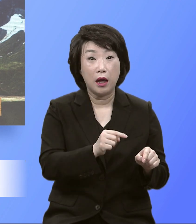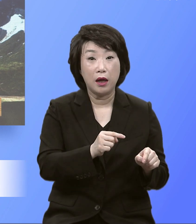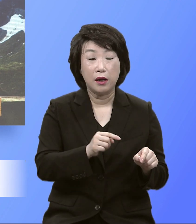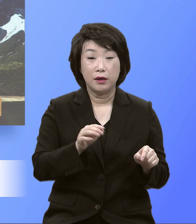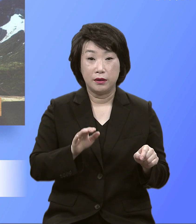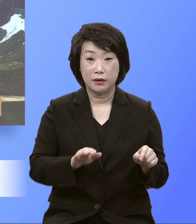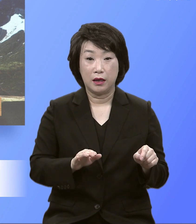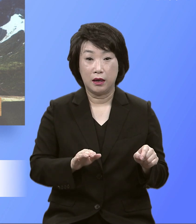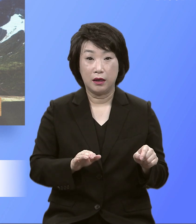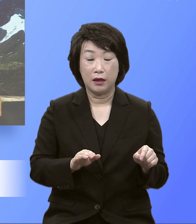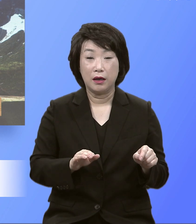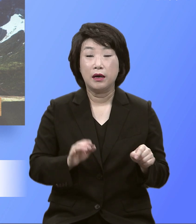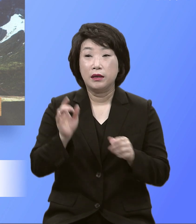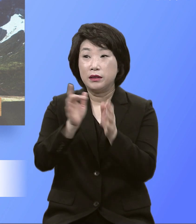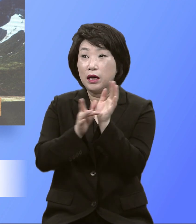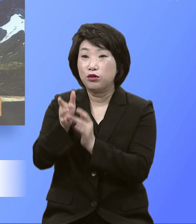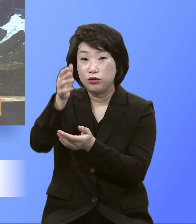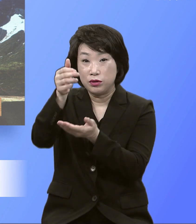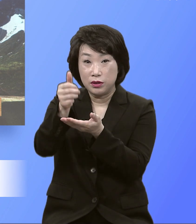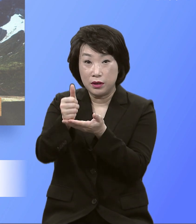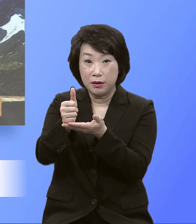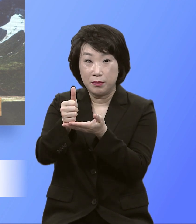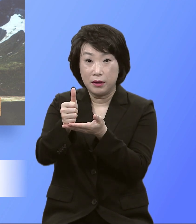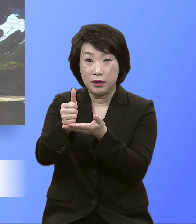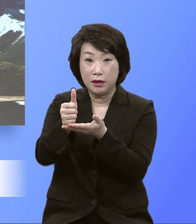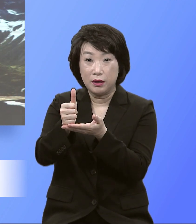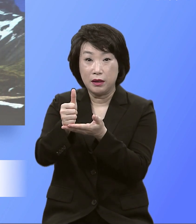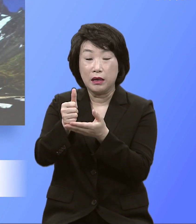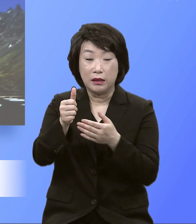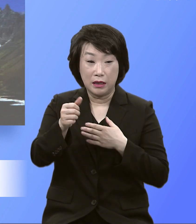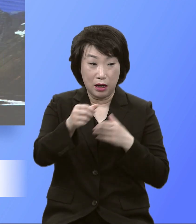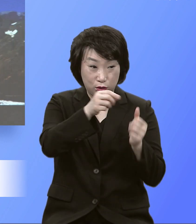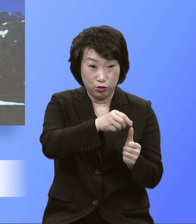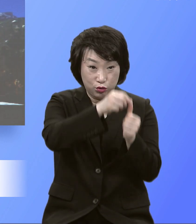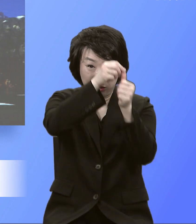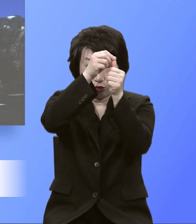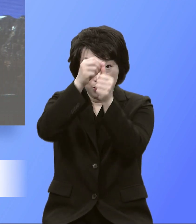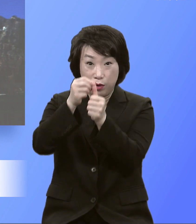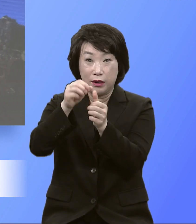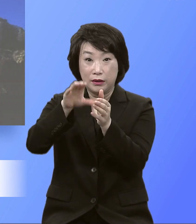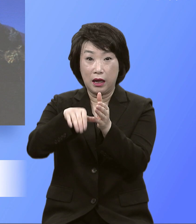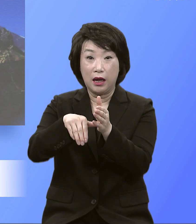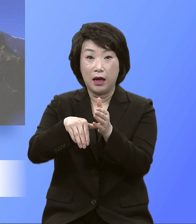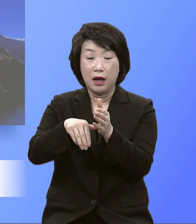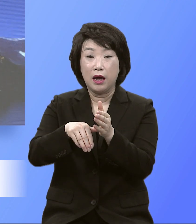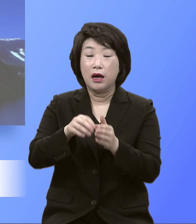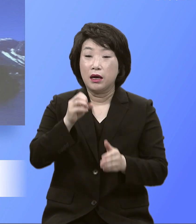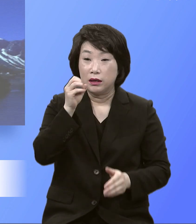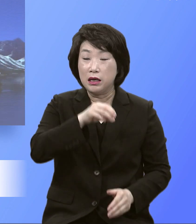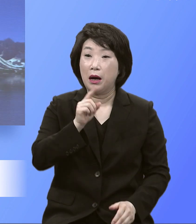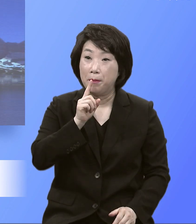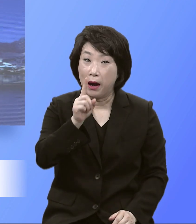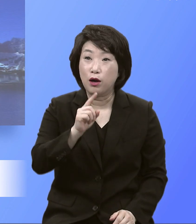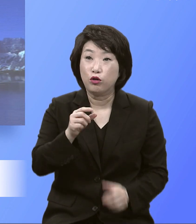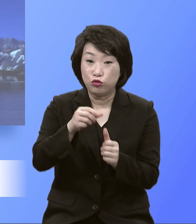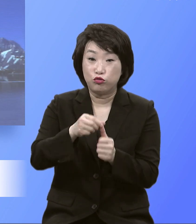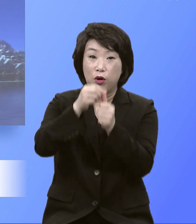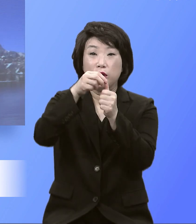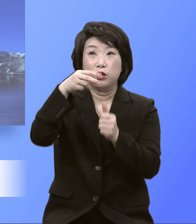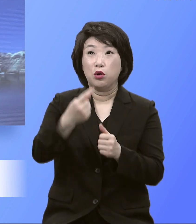느끼느냐? 예수께서 나를 구원하실 때 그냥 말로 구원만